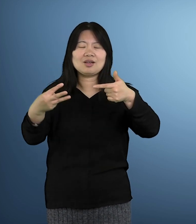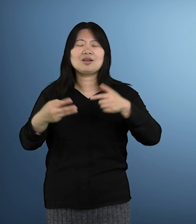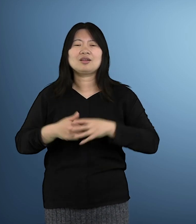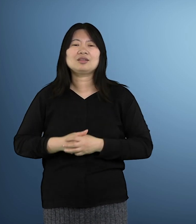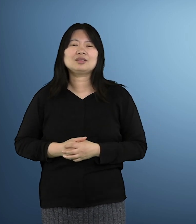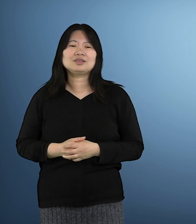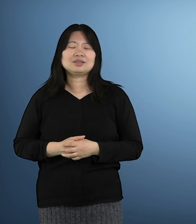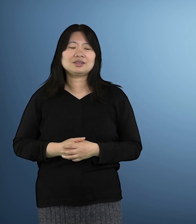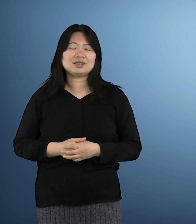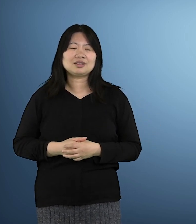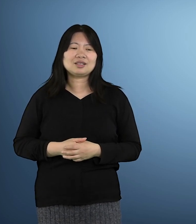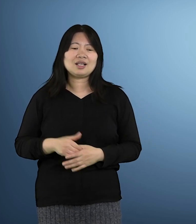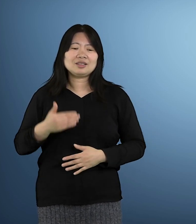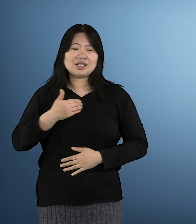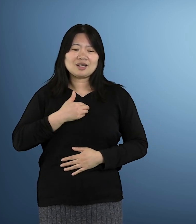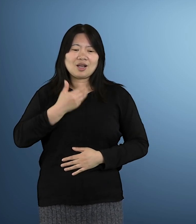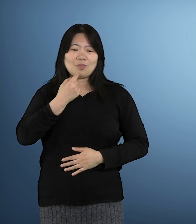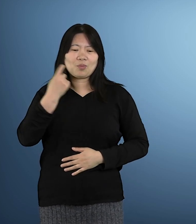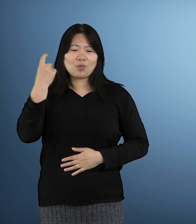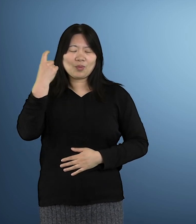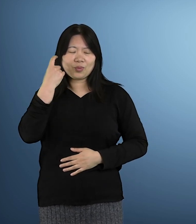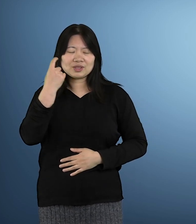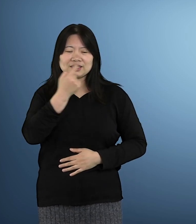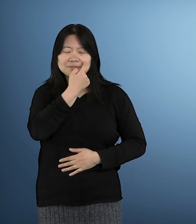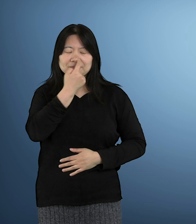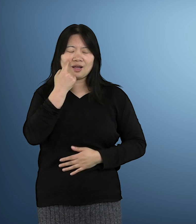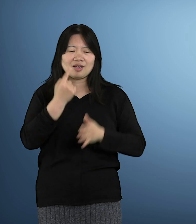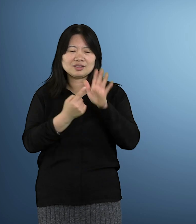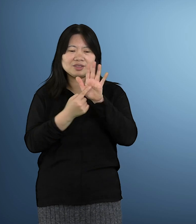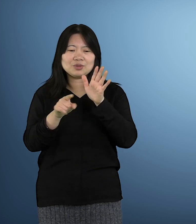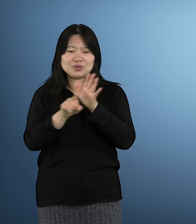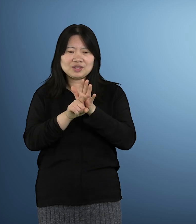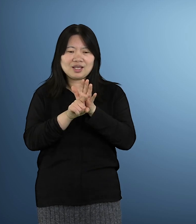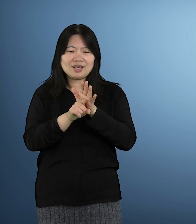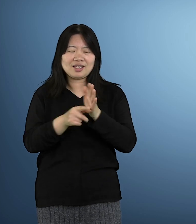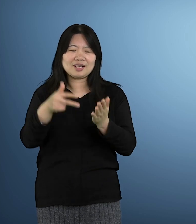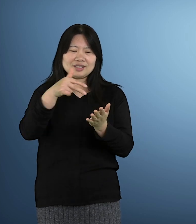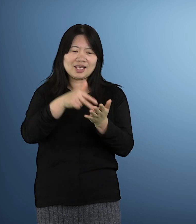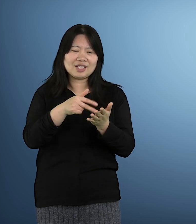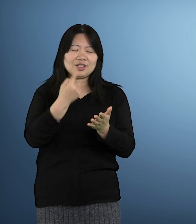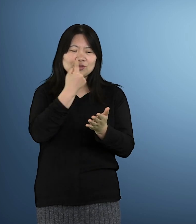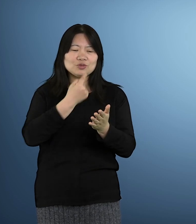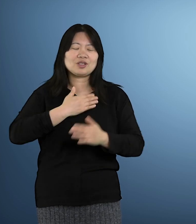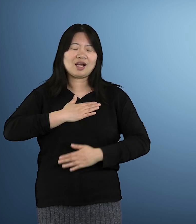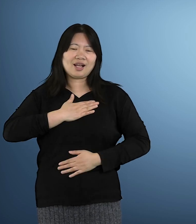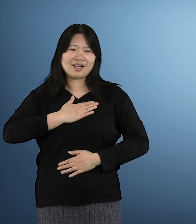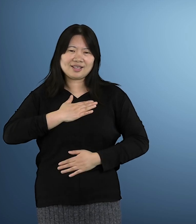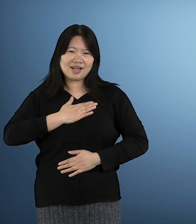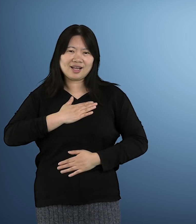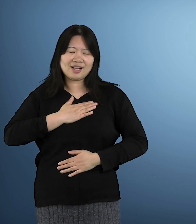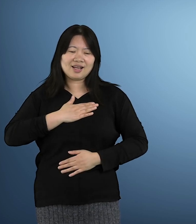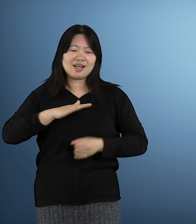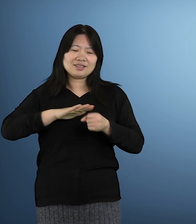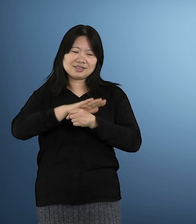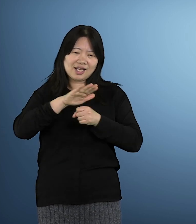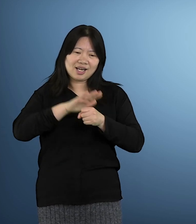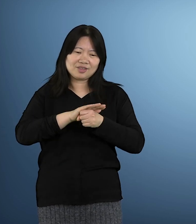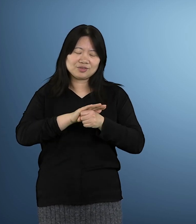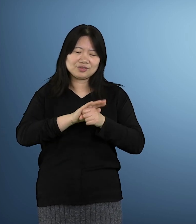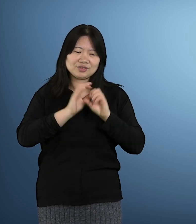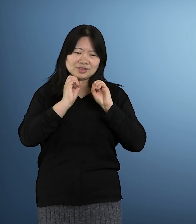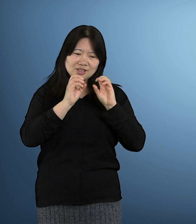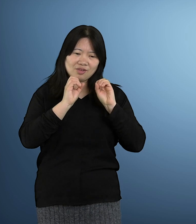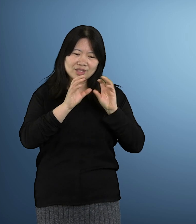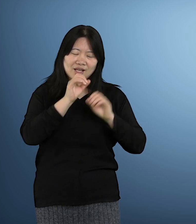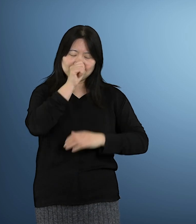이들은 내가 복음을 변증하기 위하여 세우심을 받은 줄 알고 사랑으로 하나,